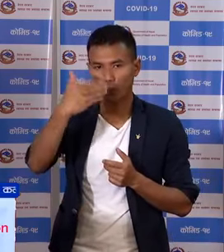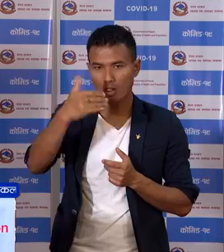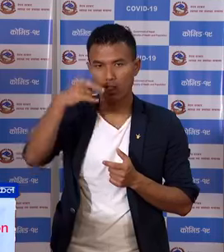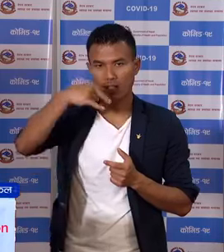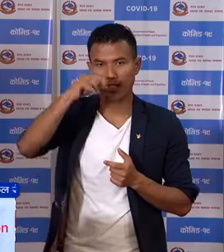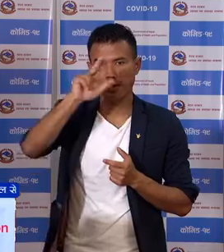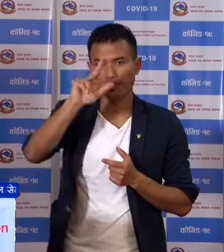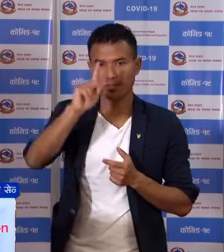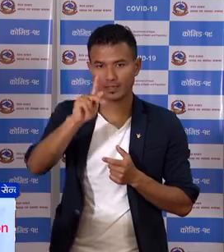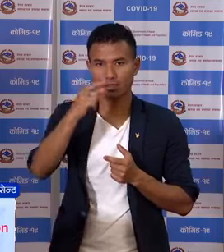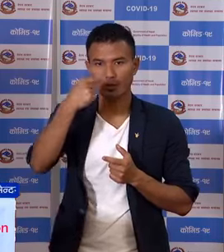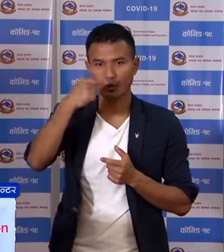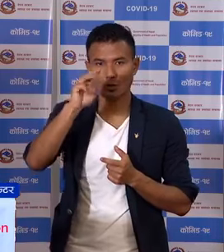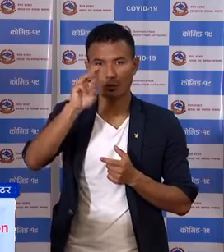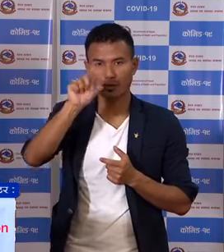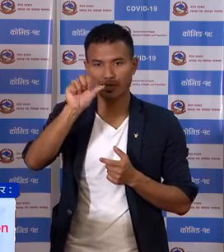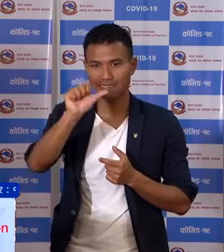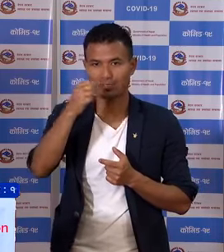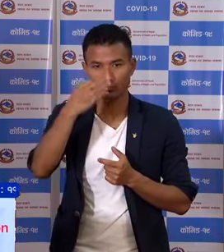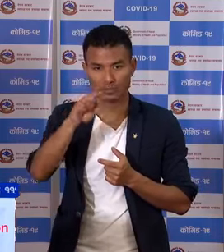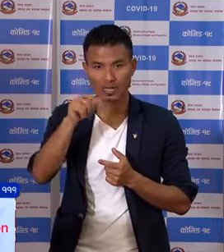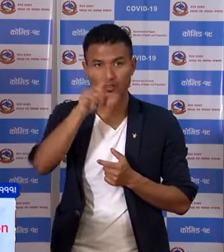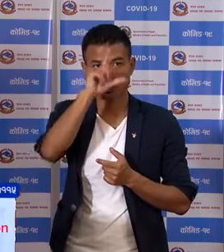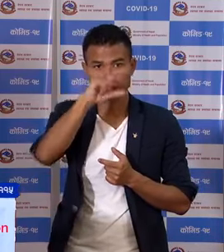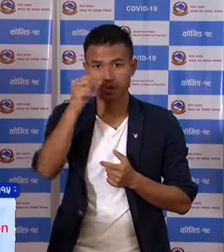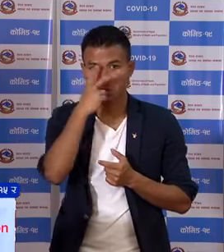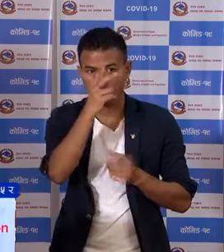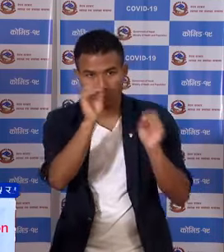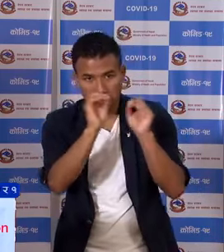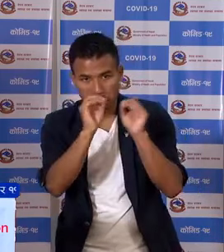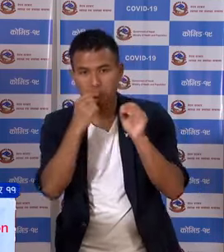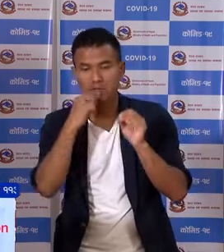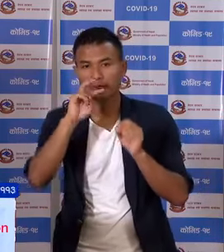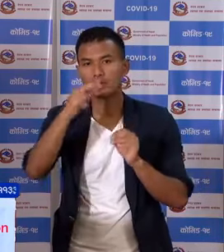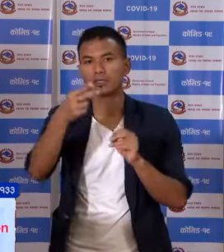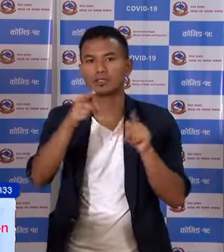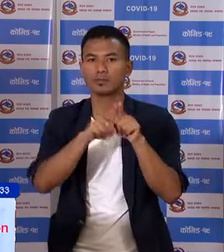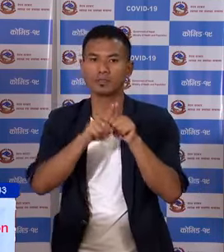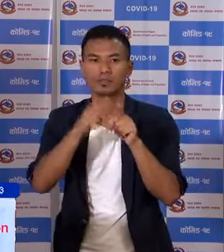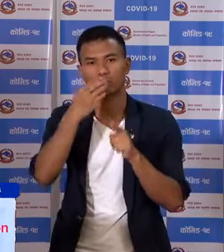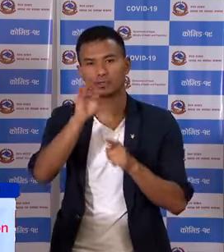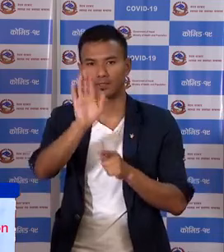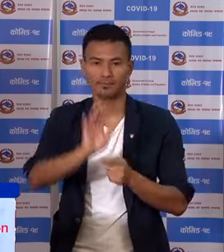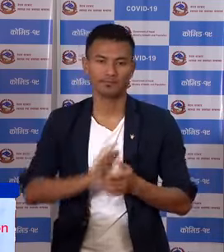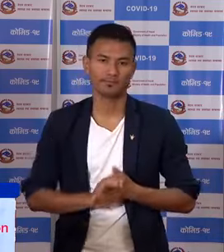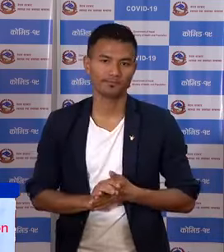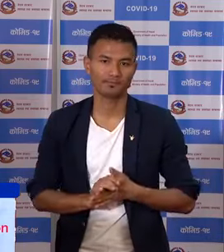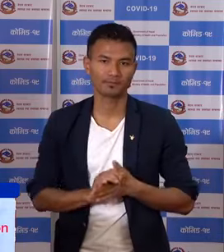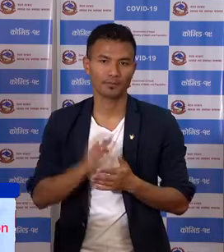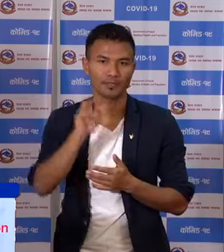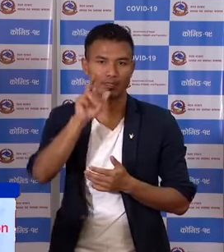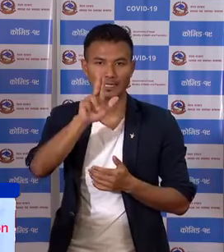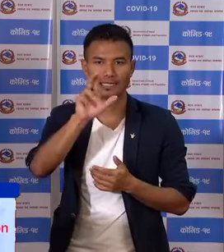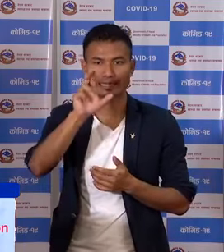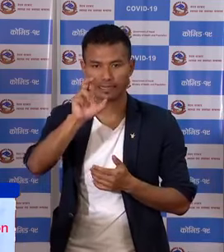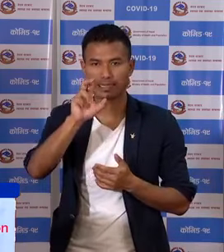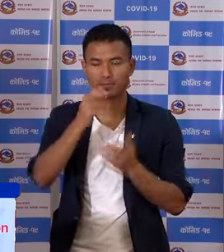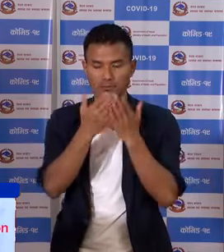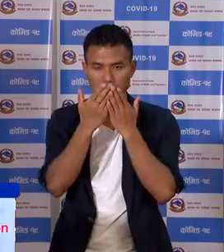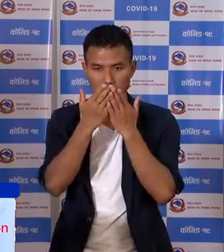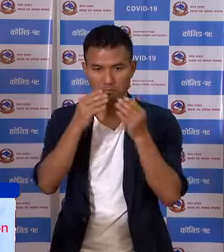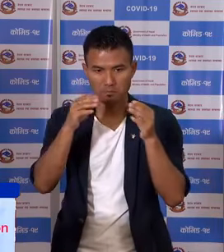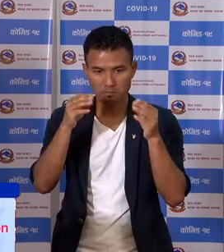नमाज अदाउं छा यदी आज चंद्रमा नदेखको खंडमा पर्शी इदुल फित्रको नमाज अदाउं छ इद मनाईं छा